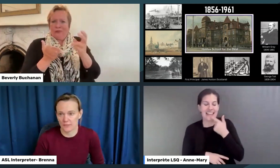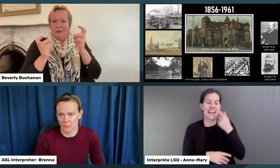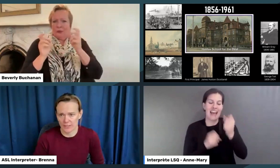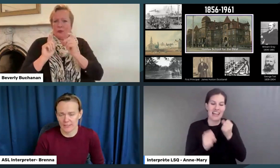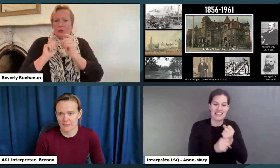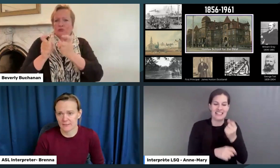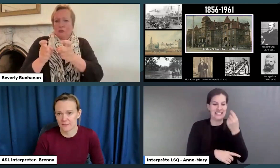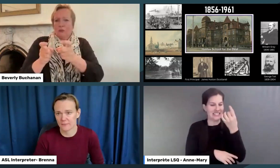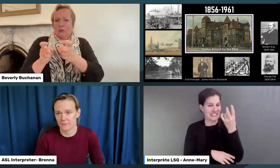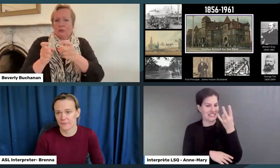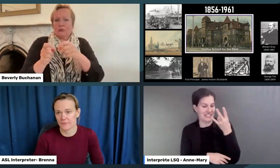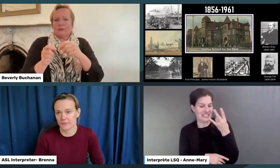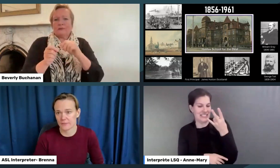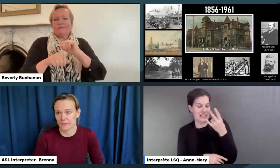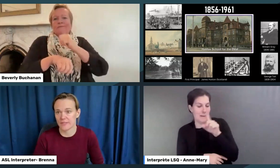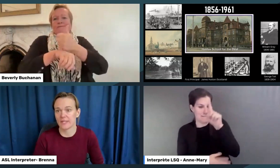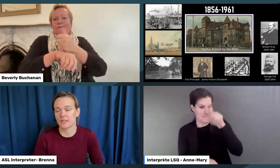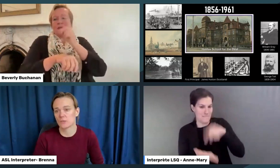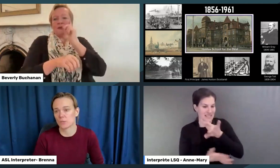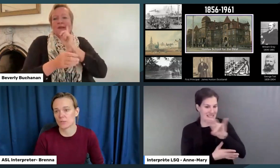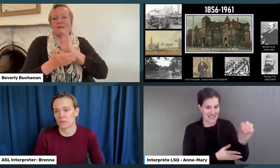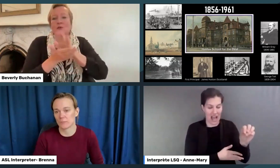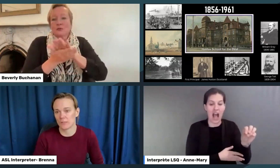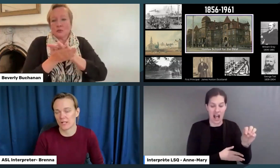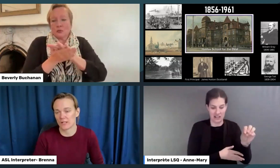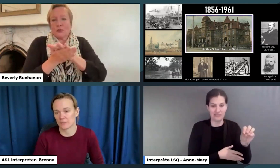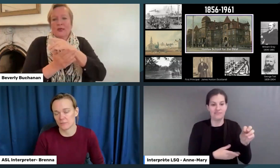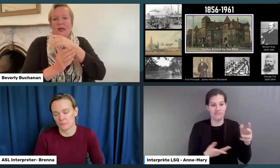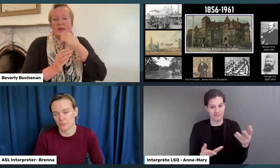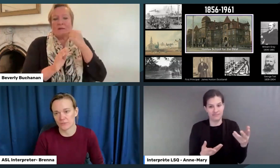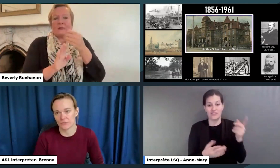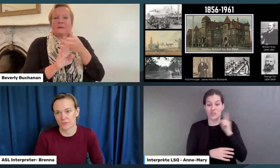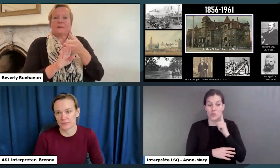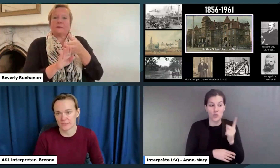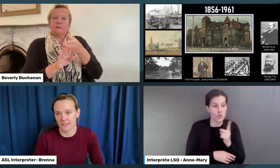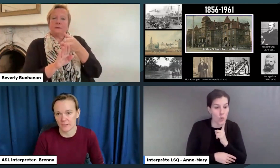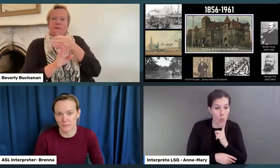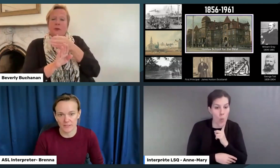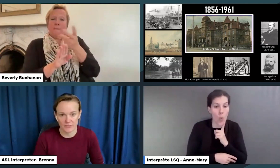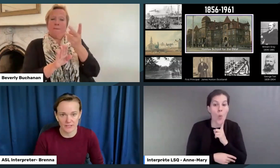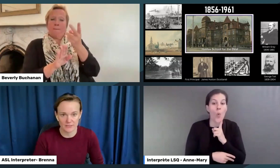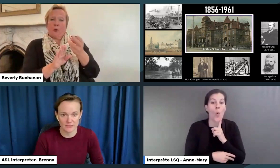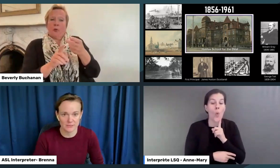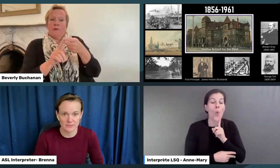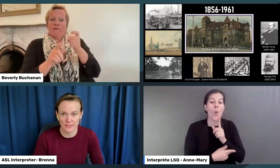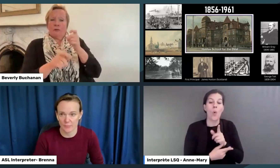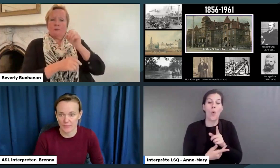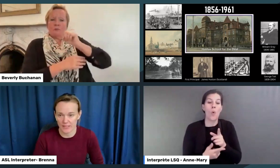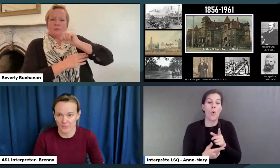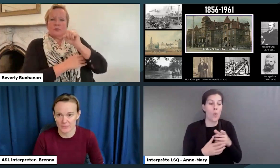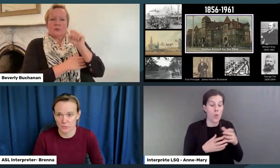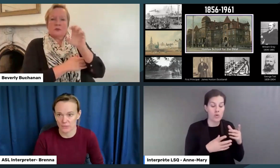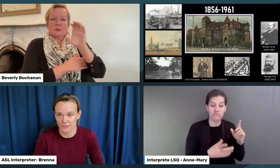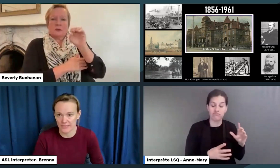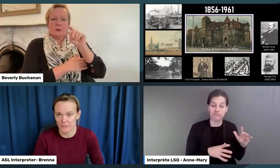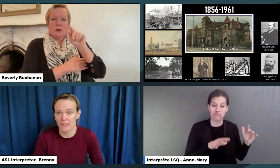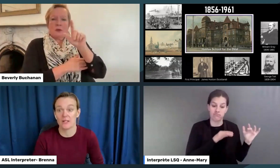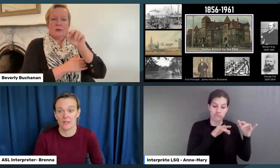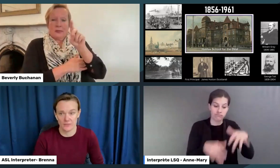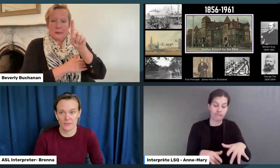la droite. Ils étaient les deux premiers bénéfacteurs qui ont